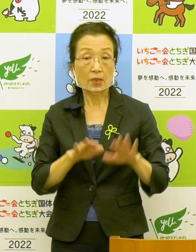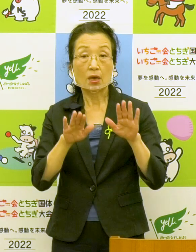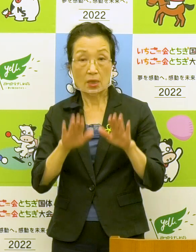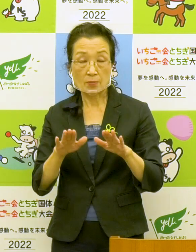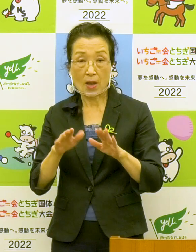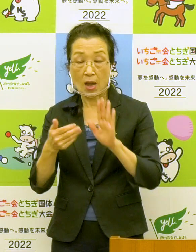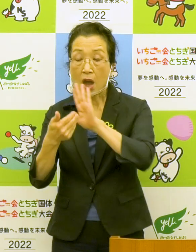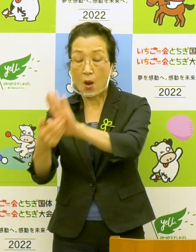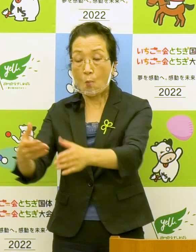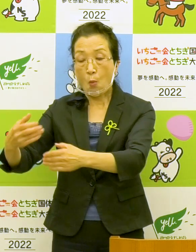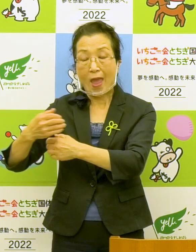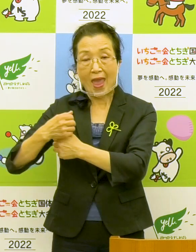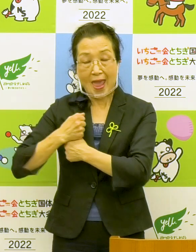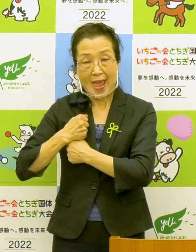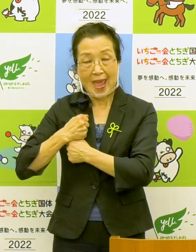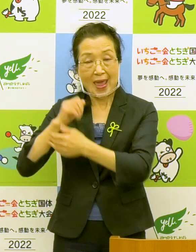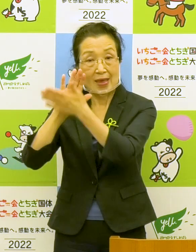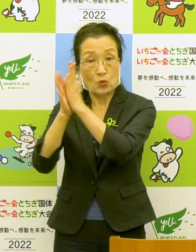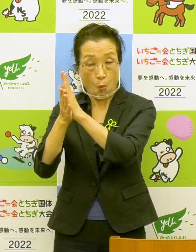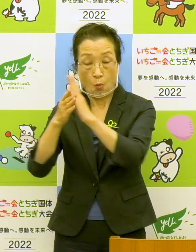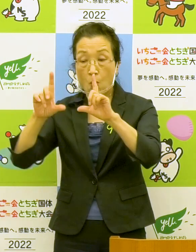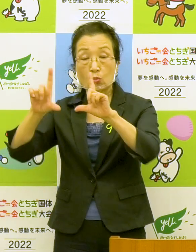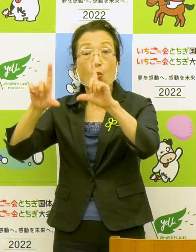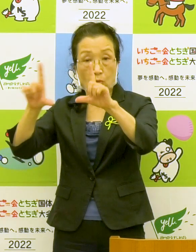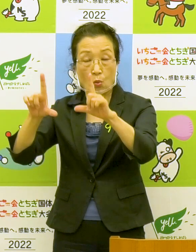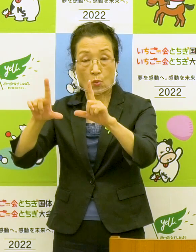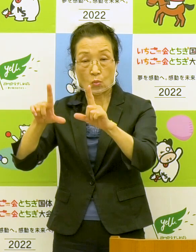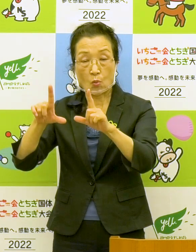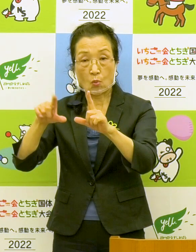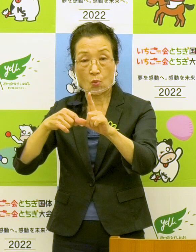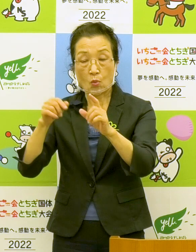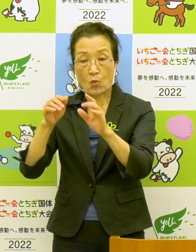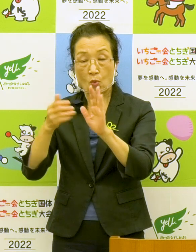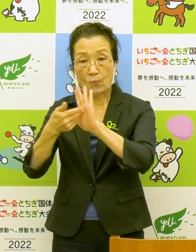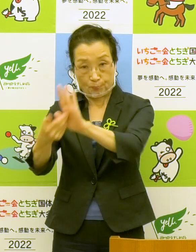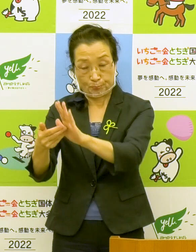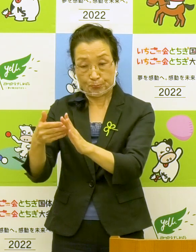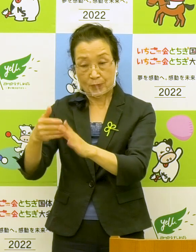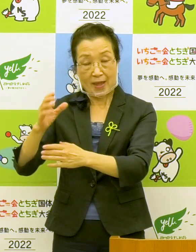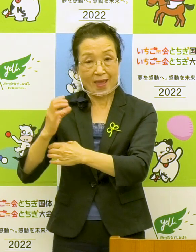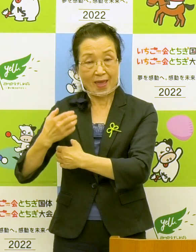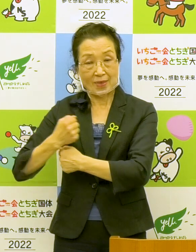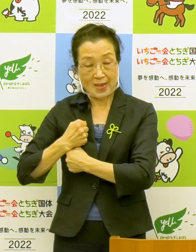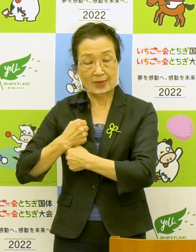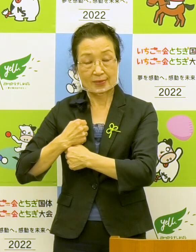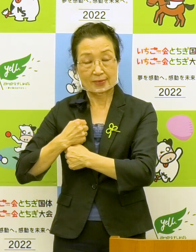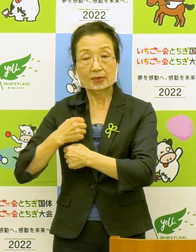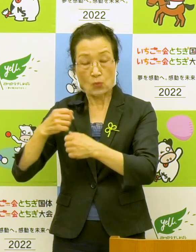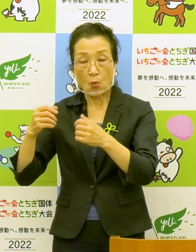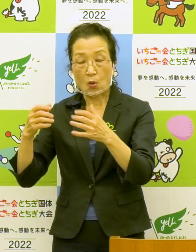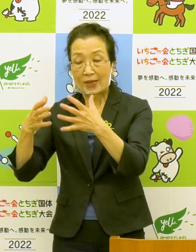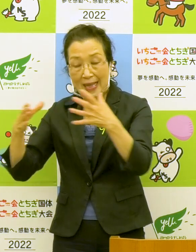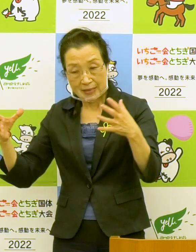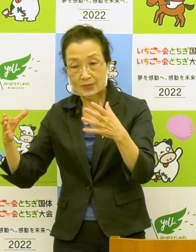防衛省などで行っている、東京にあります自衛隊の大規模接種センターや、